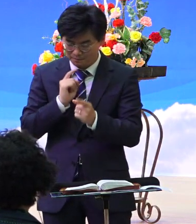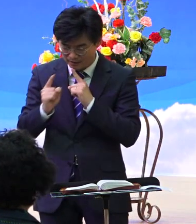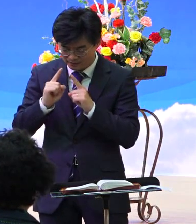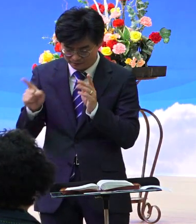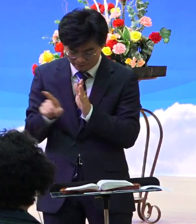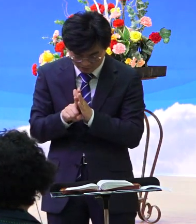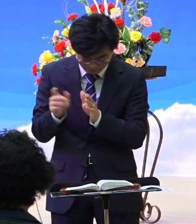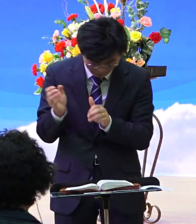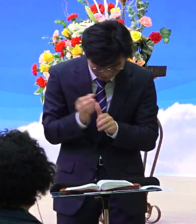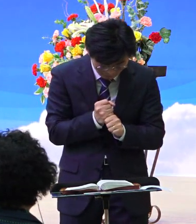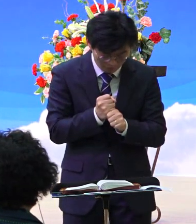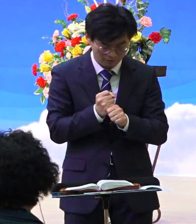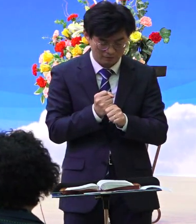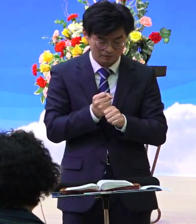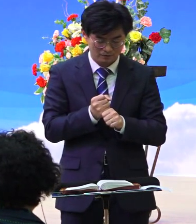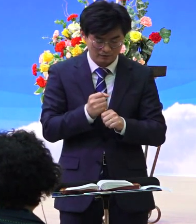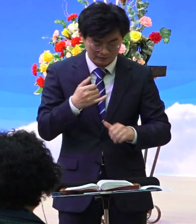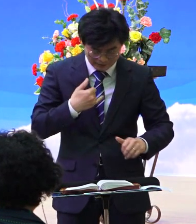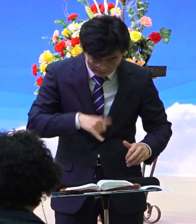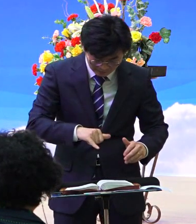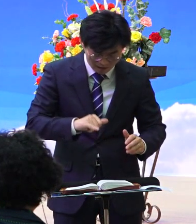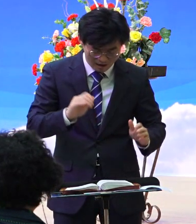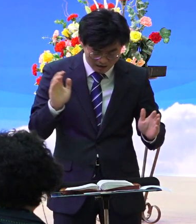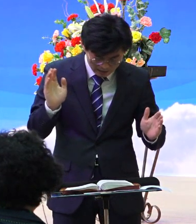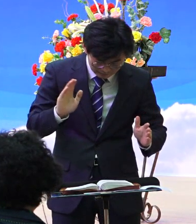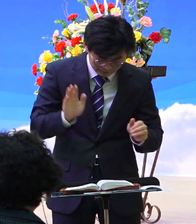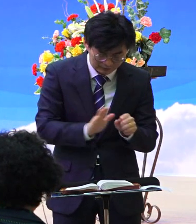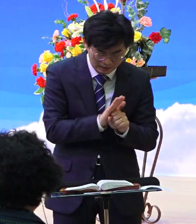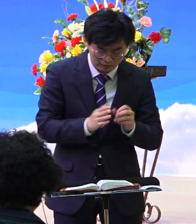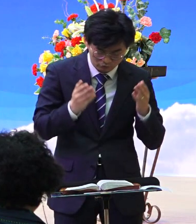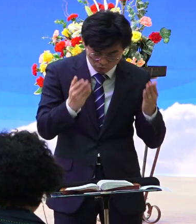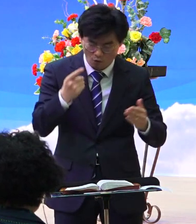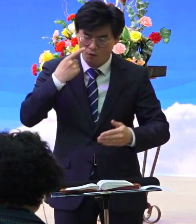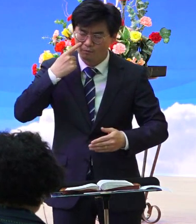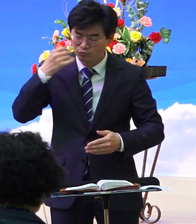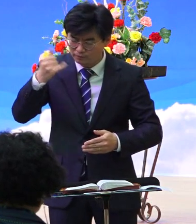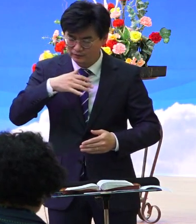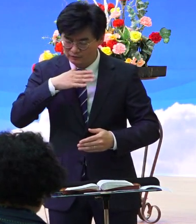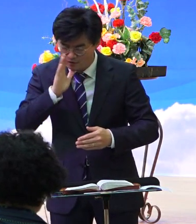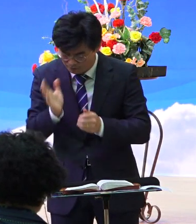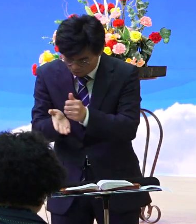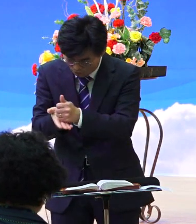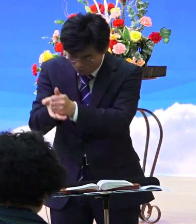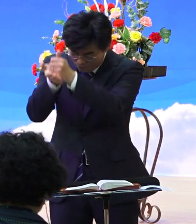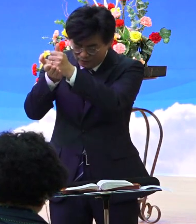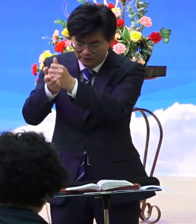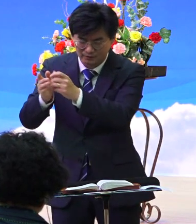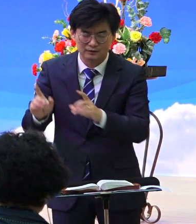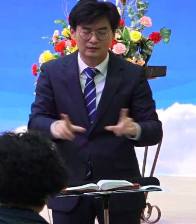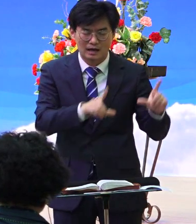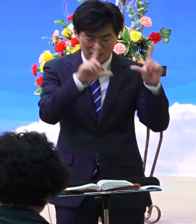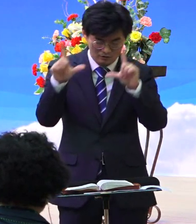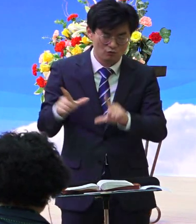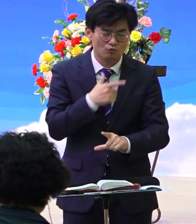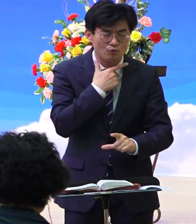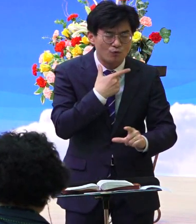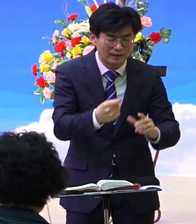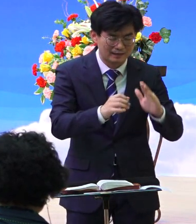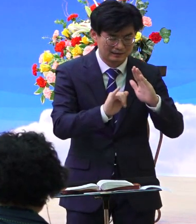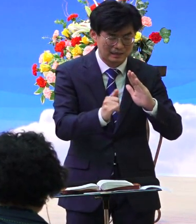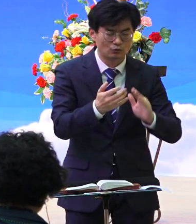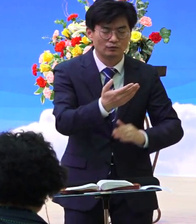붙들고 자녀를 더욱 사랑하고 부모님을 더욱 공경하며 살기를 원하는 영천제일의 모든 가족들과